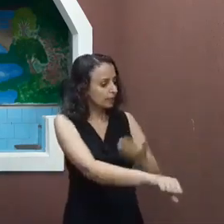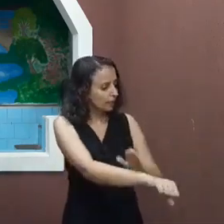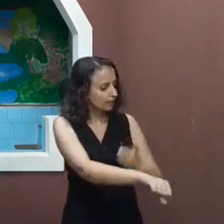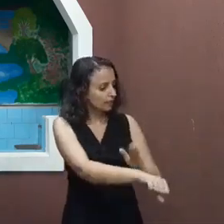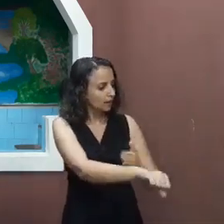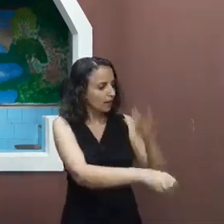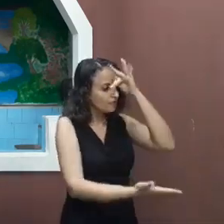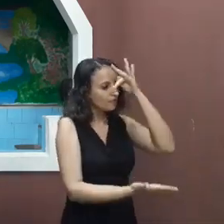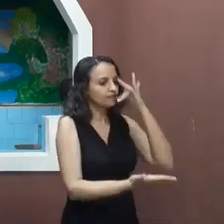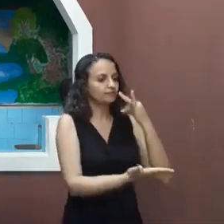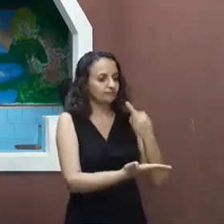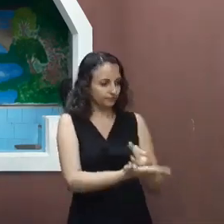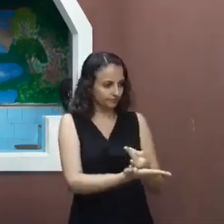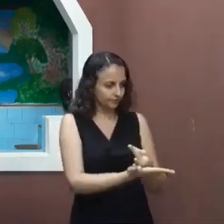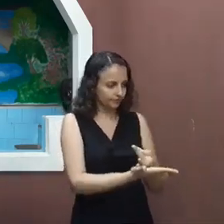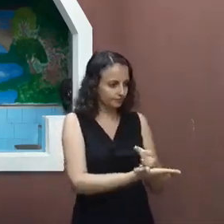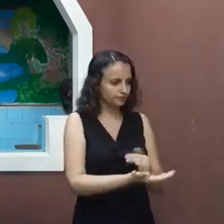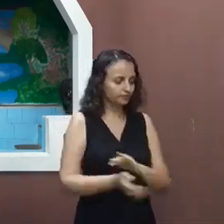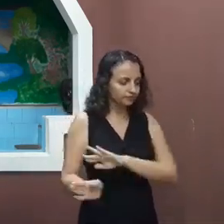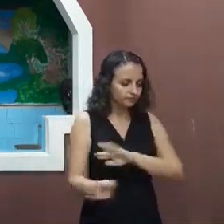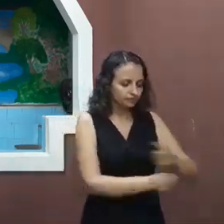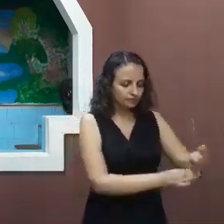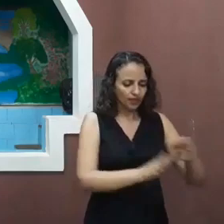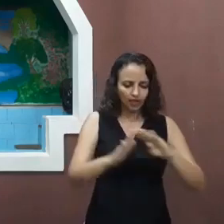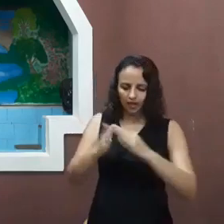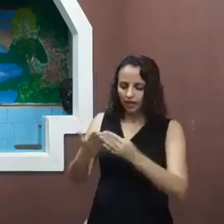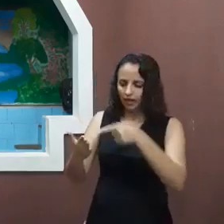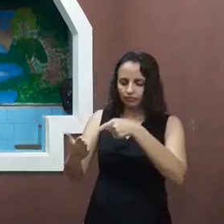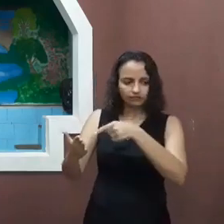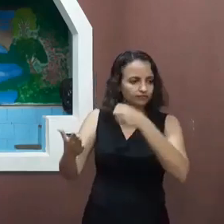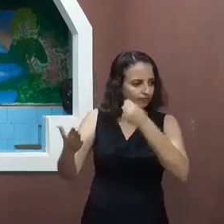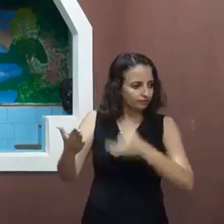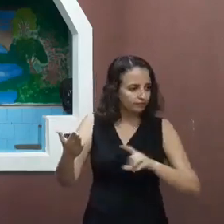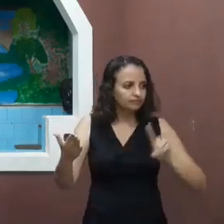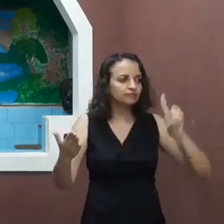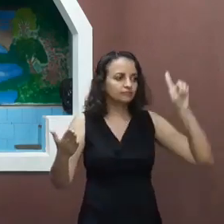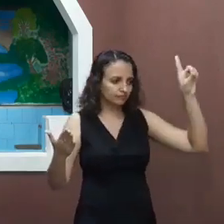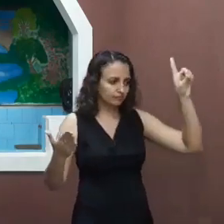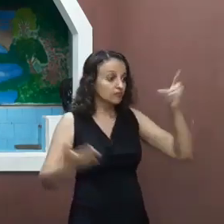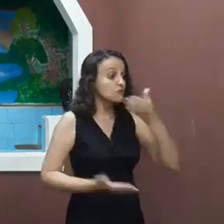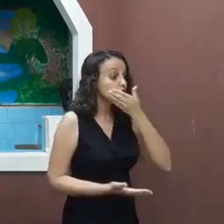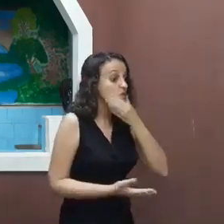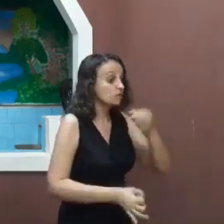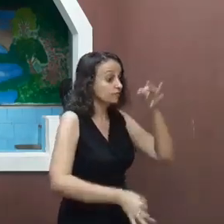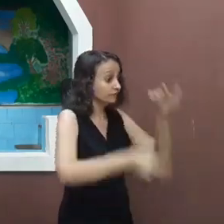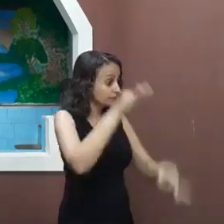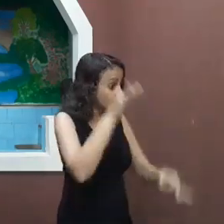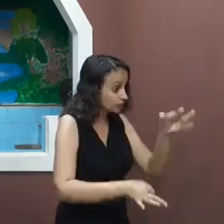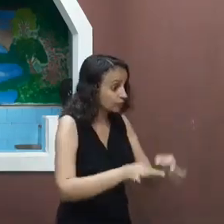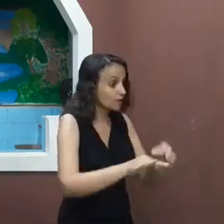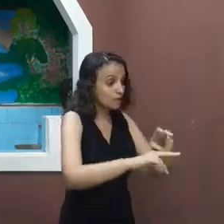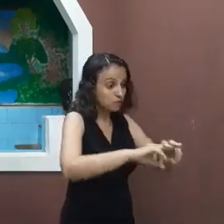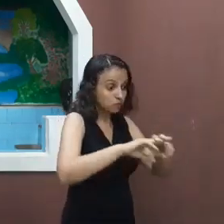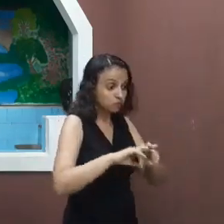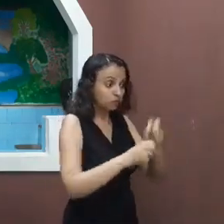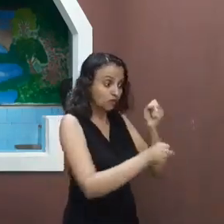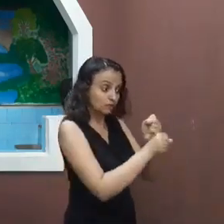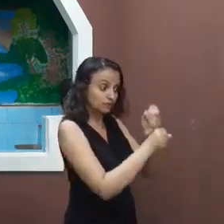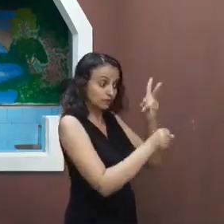Em 2:24 está lá escrito: veja então que o homem é justificado pelas obras e não somente pela